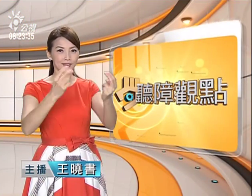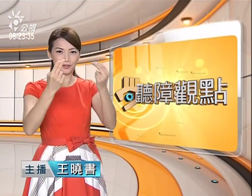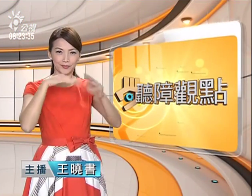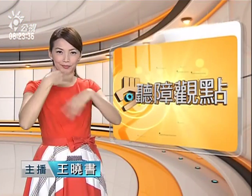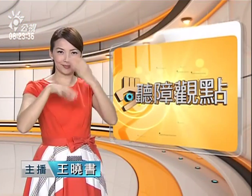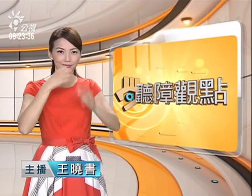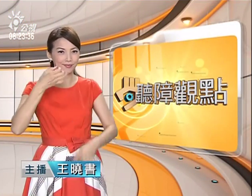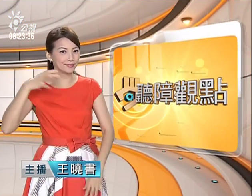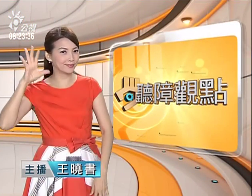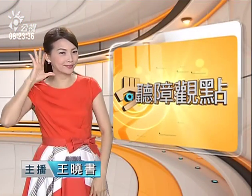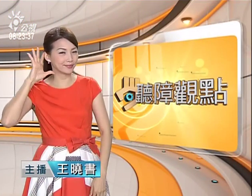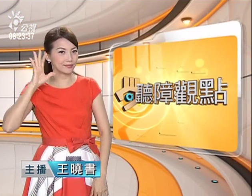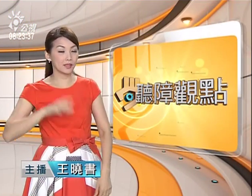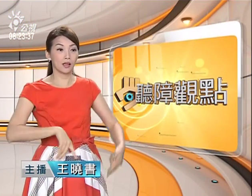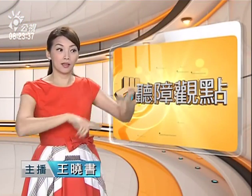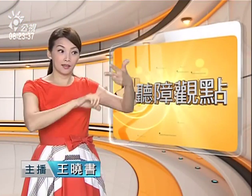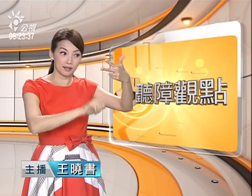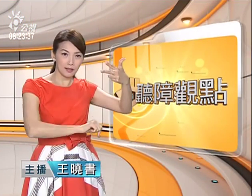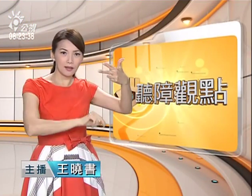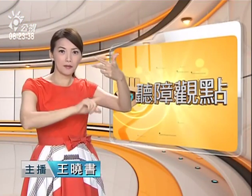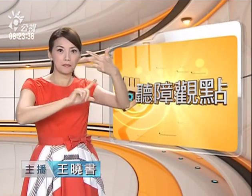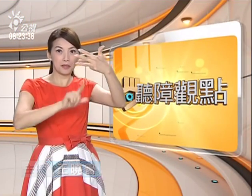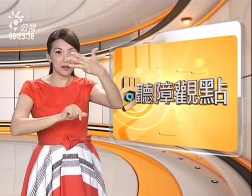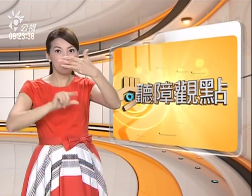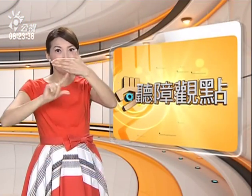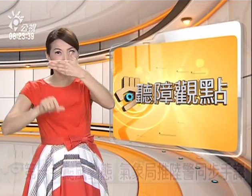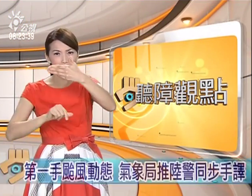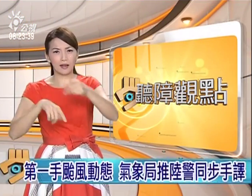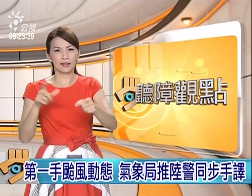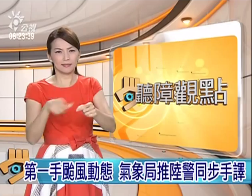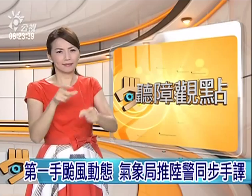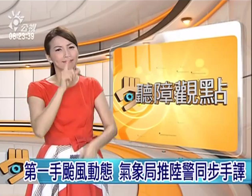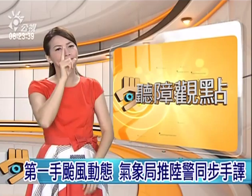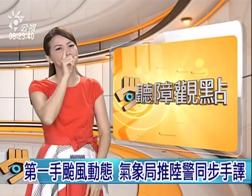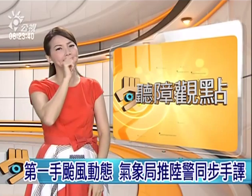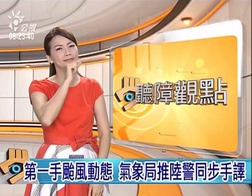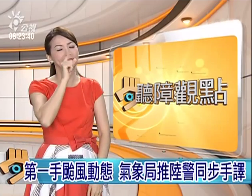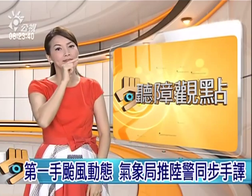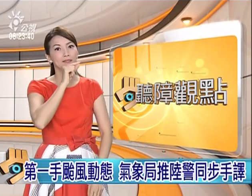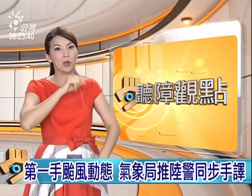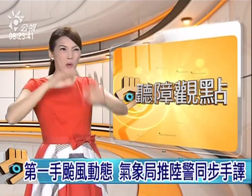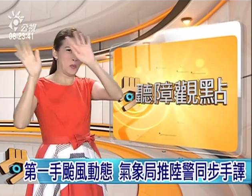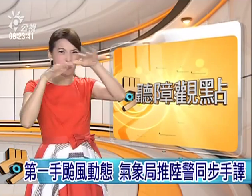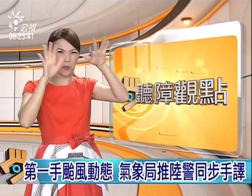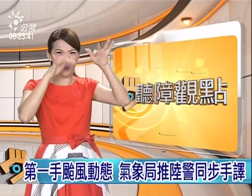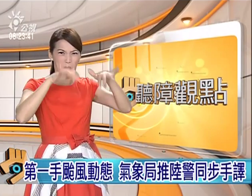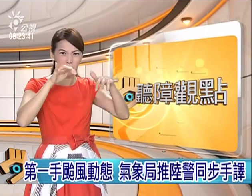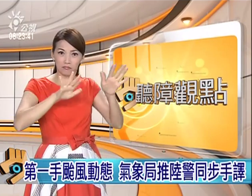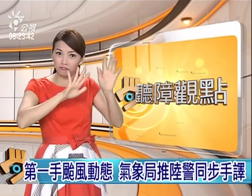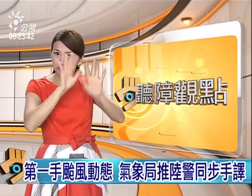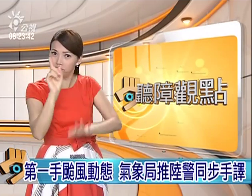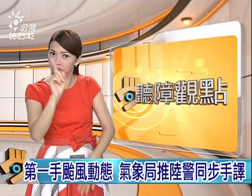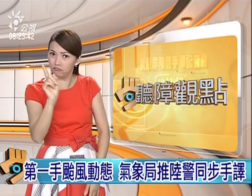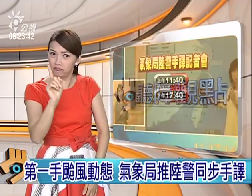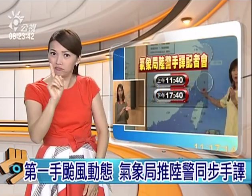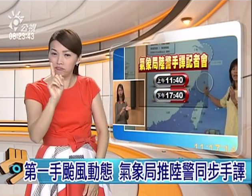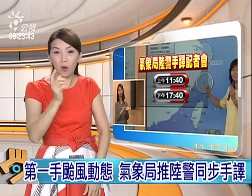欢迎回到手语新闻的现场。进入台风季了，要让听众朋友能够更正